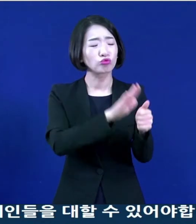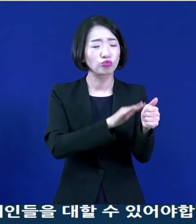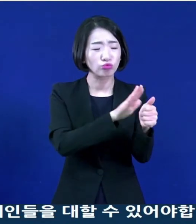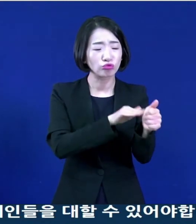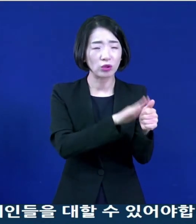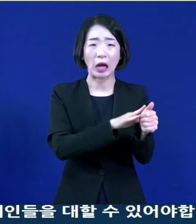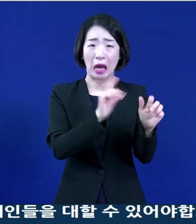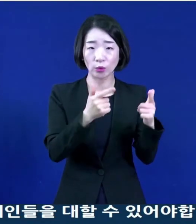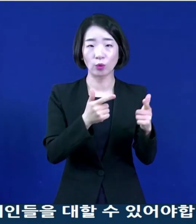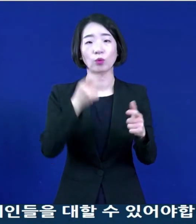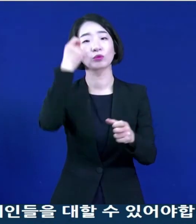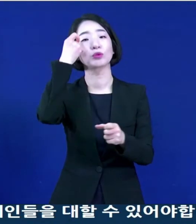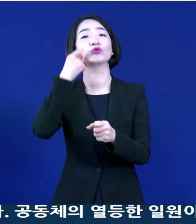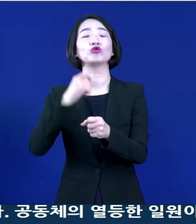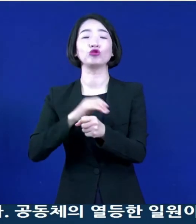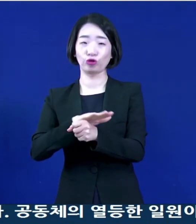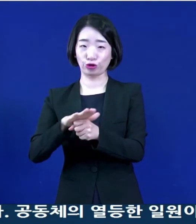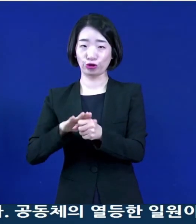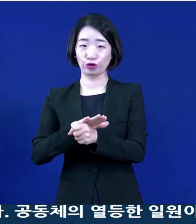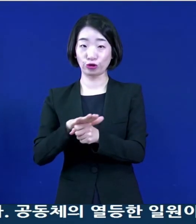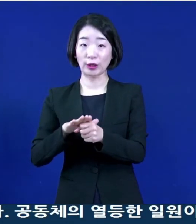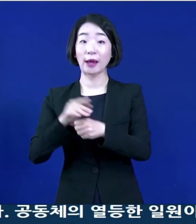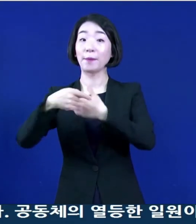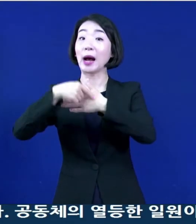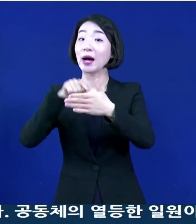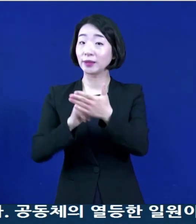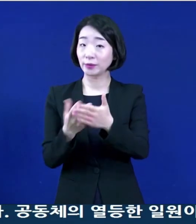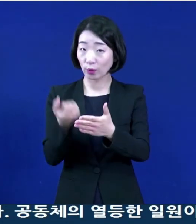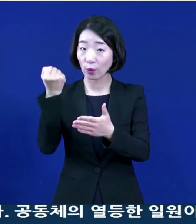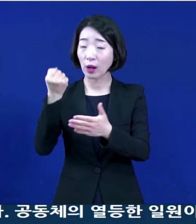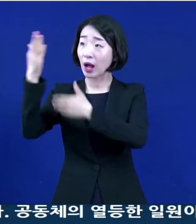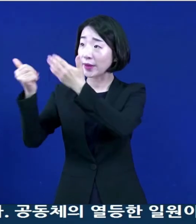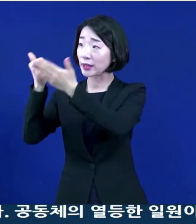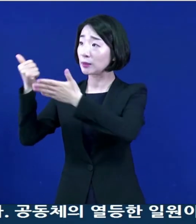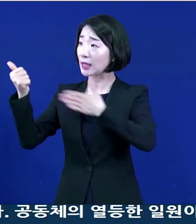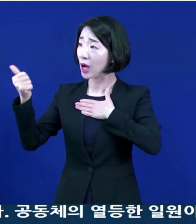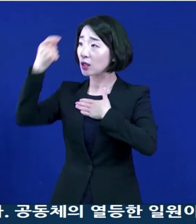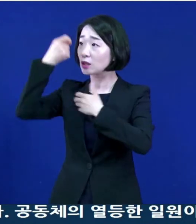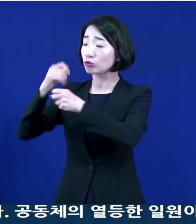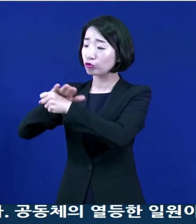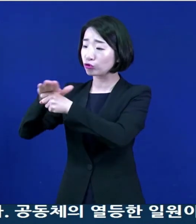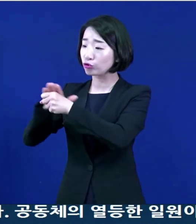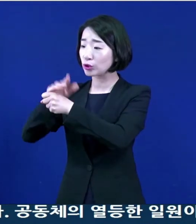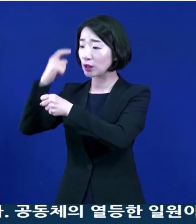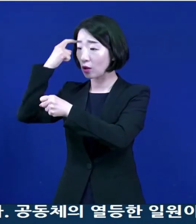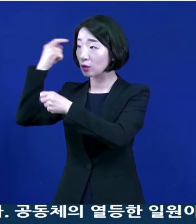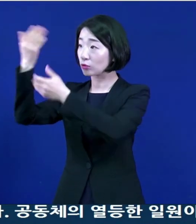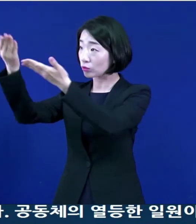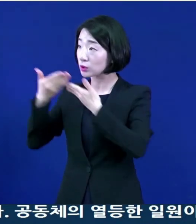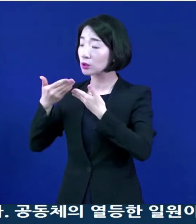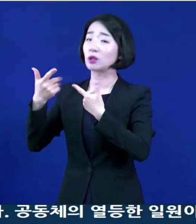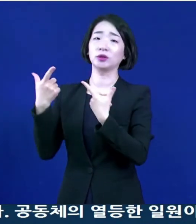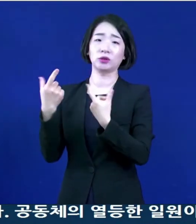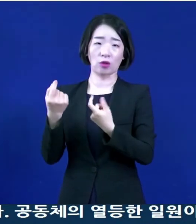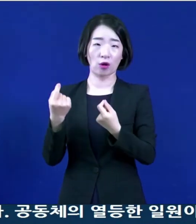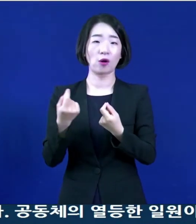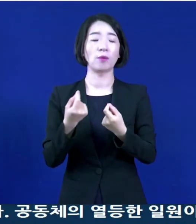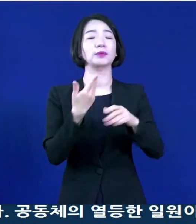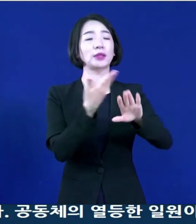합니다. 하나님이 우리를 긍휼로 대하시듯 동정이 아니라 긍휼로 대할 수 있어야